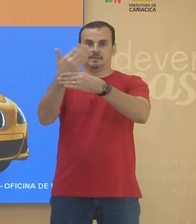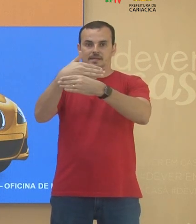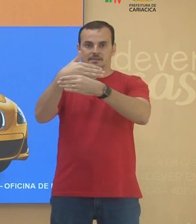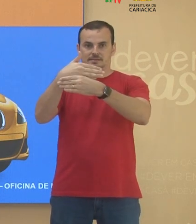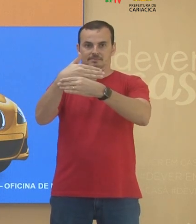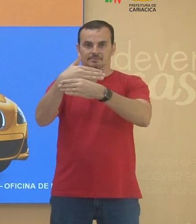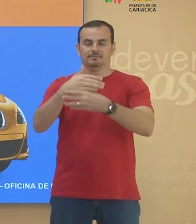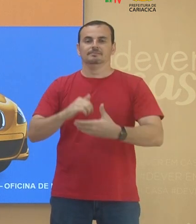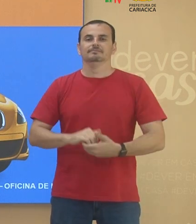Táxi.